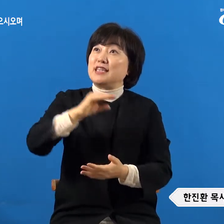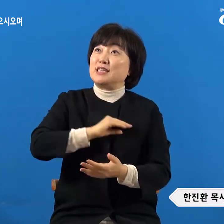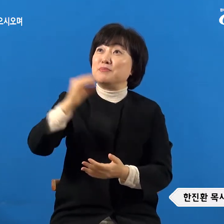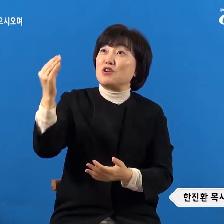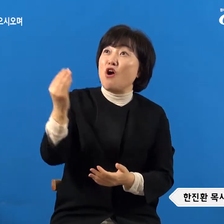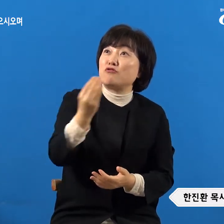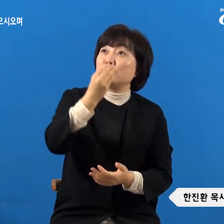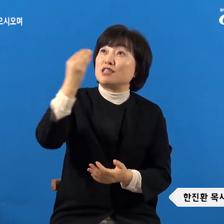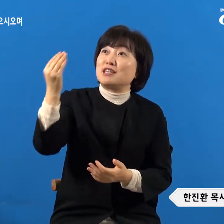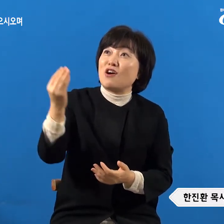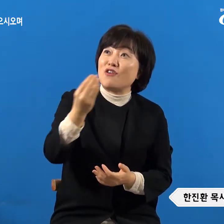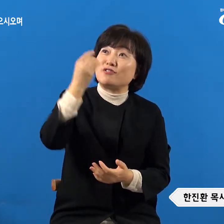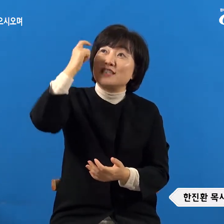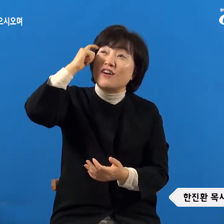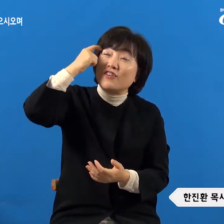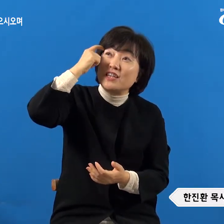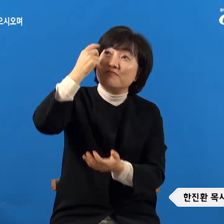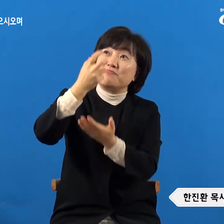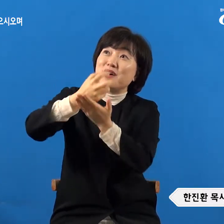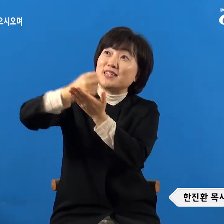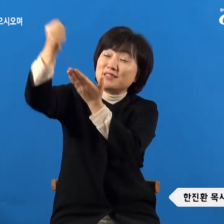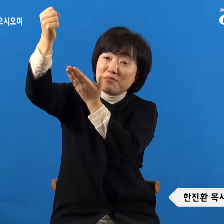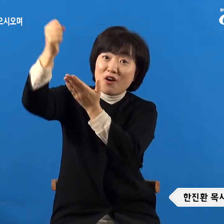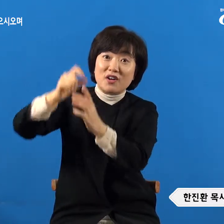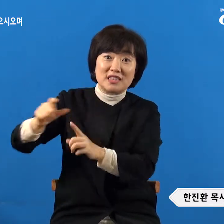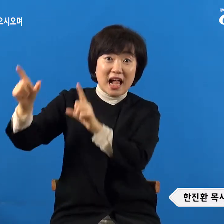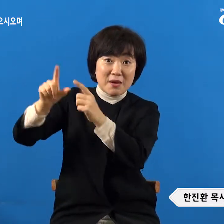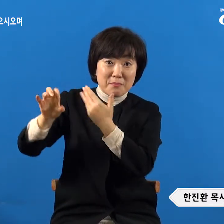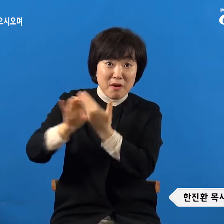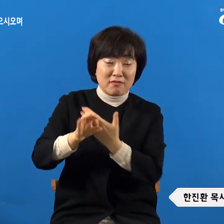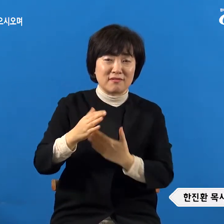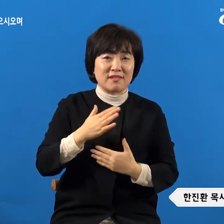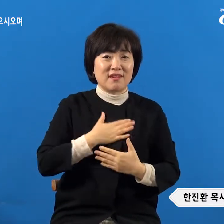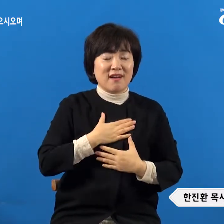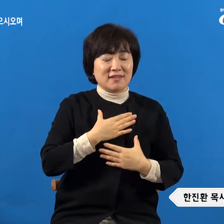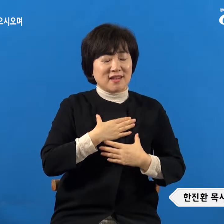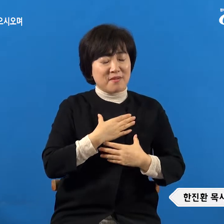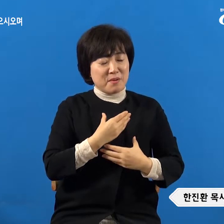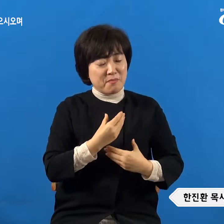사람은 삶의 놀라운 평안을 누립니다.